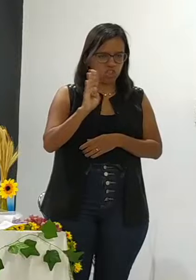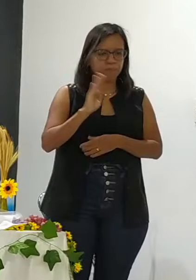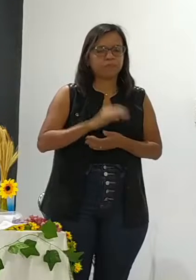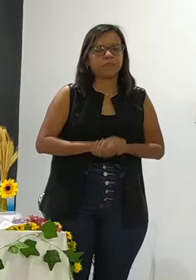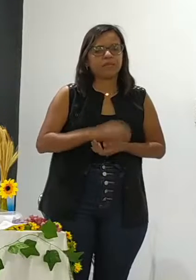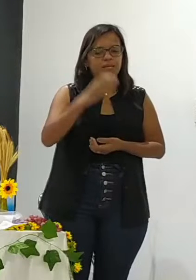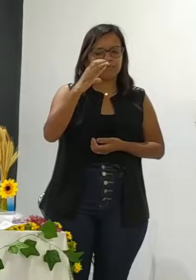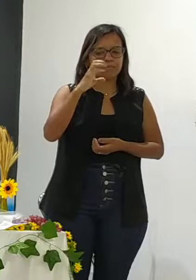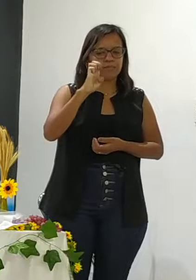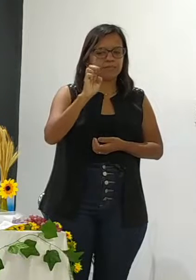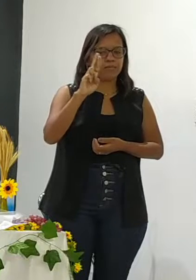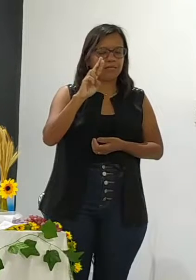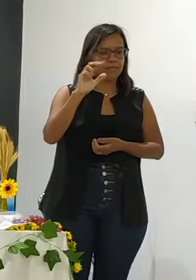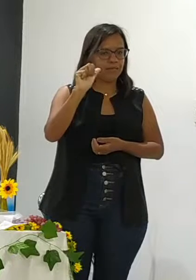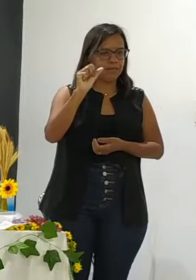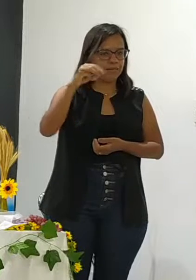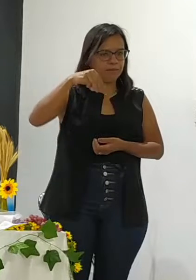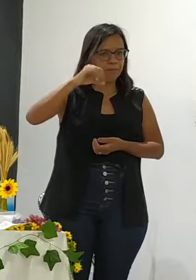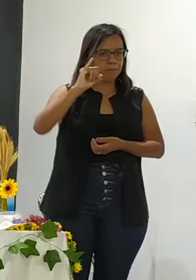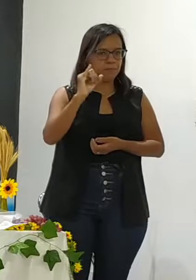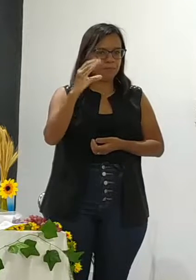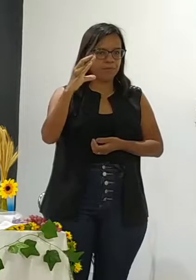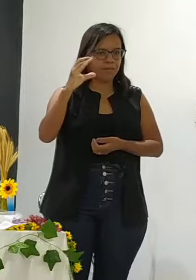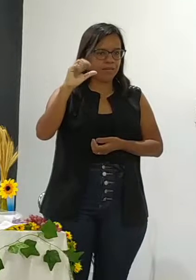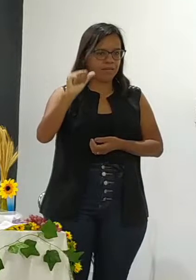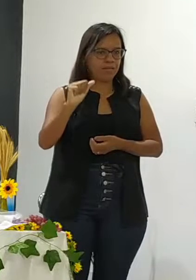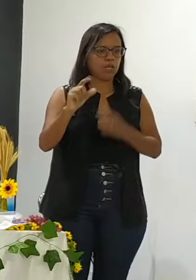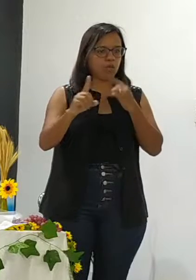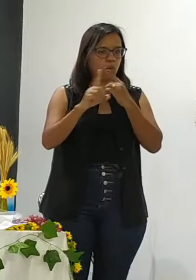Cerâmica, de encontro de casais, já há